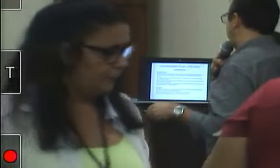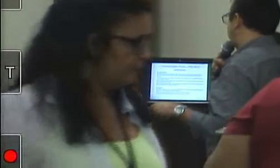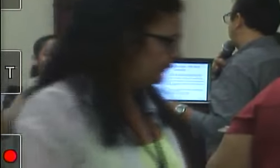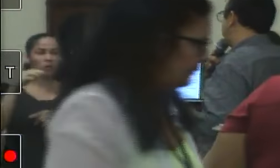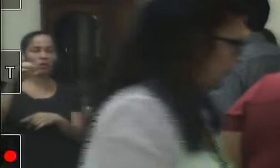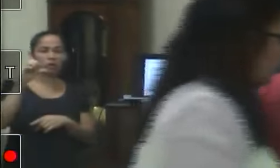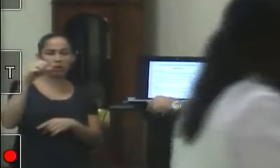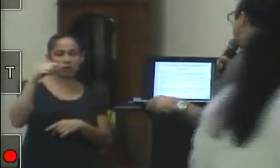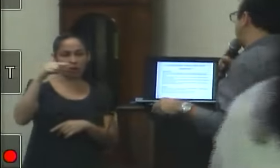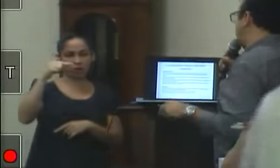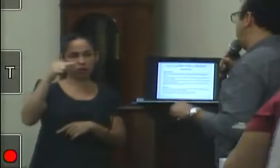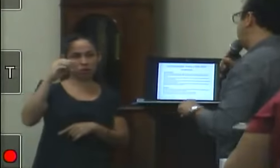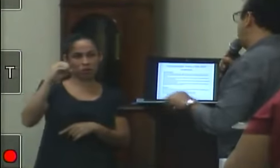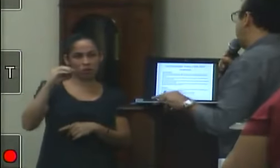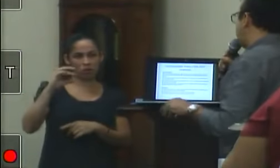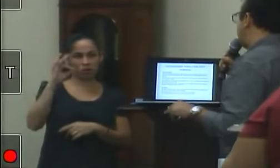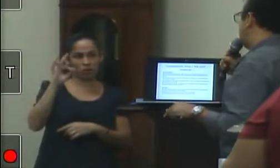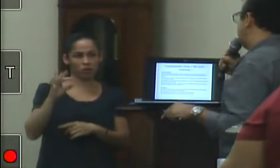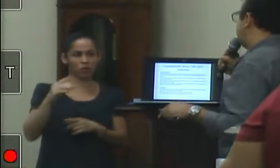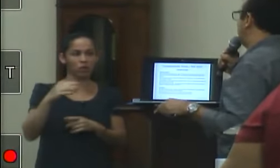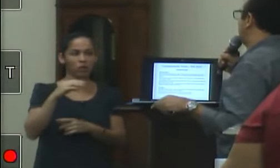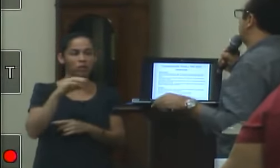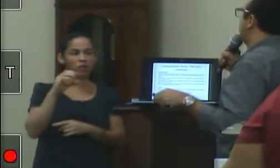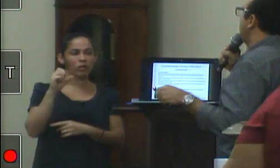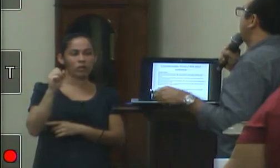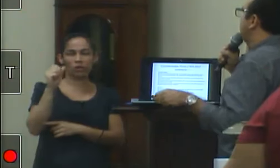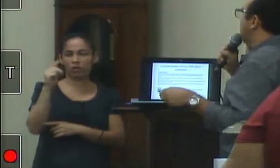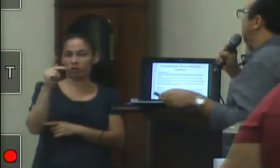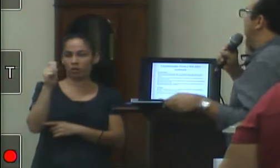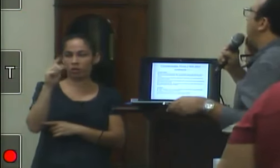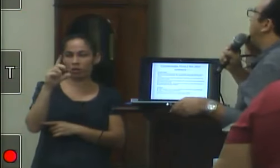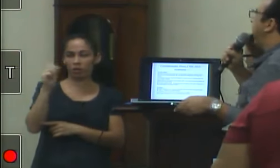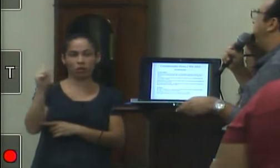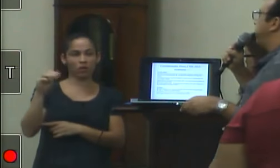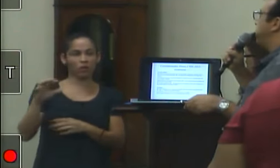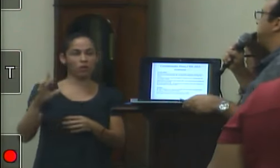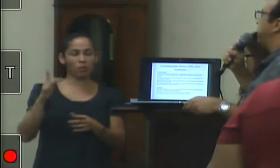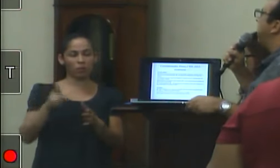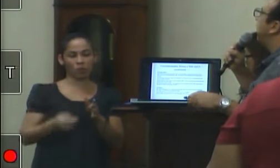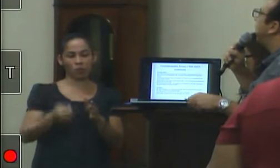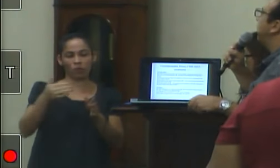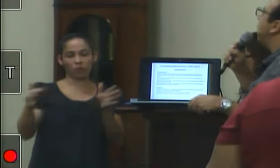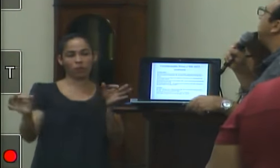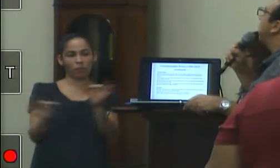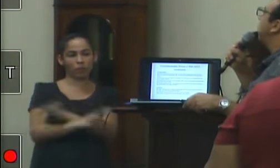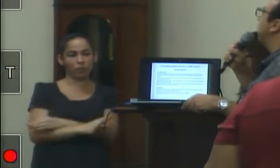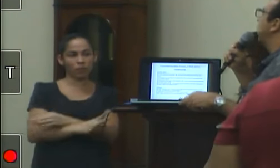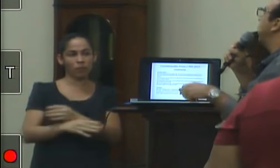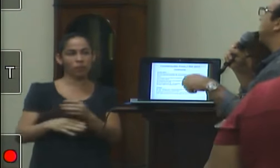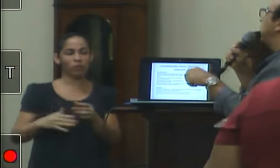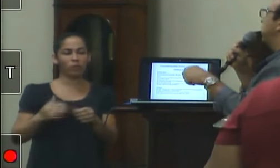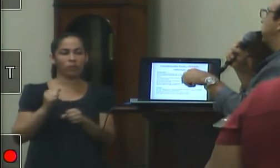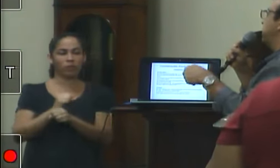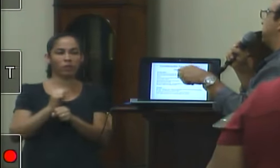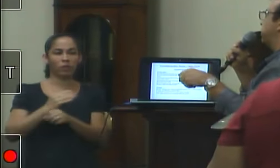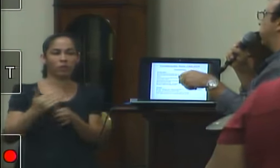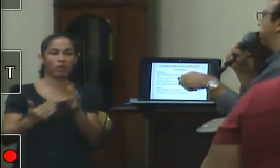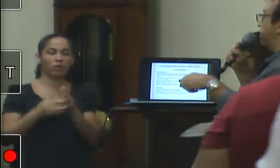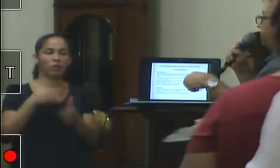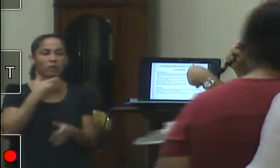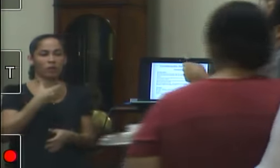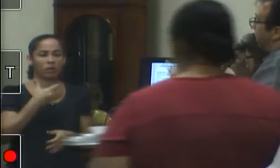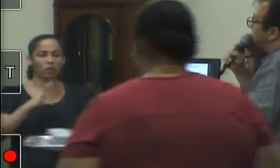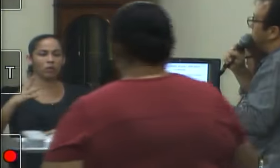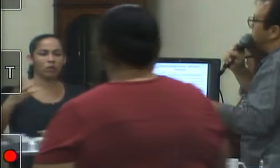de 80%, e Espala 2, praticamente pronta. Então, assim, a gente espera que até o final do ano todas essas